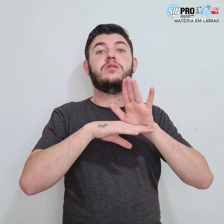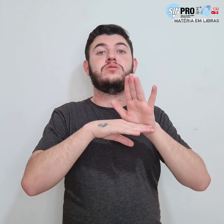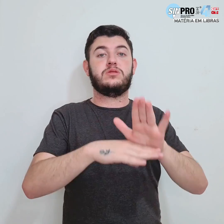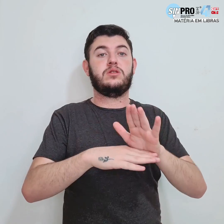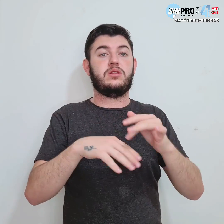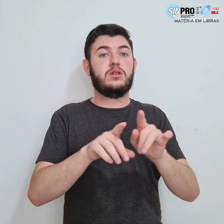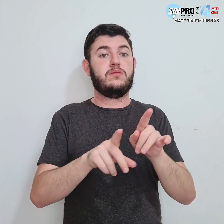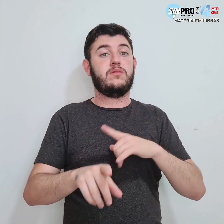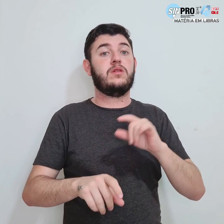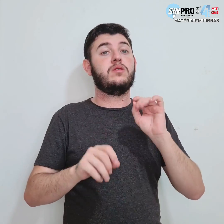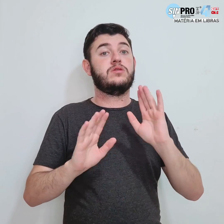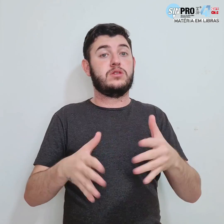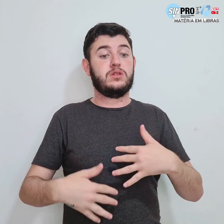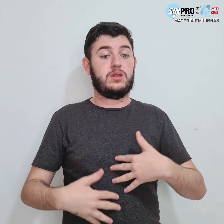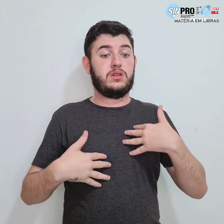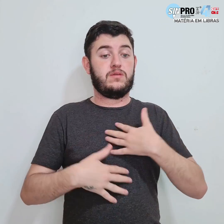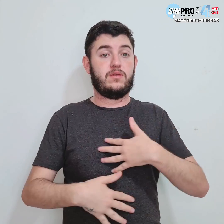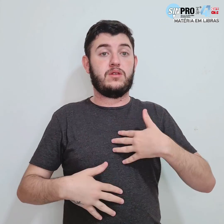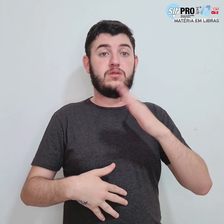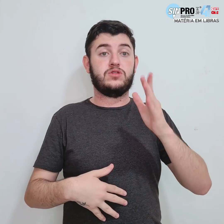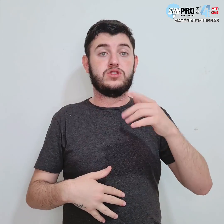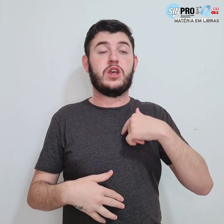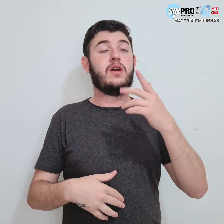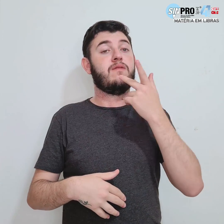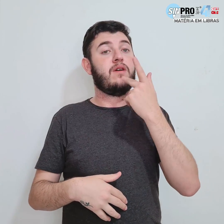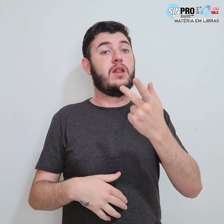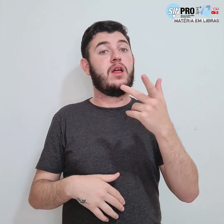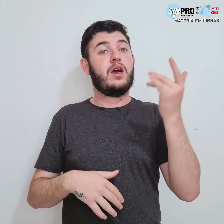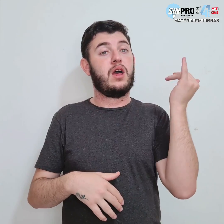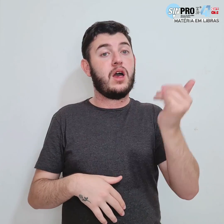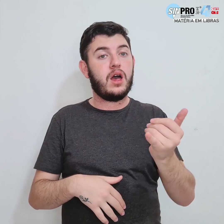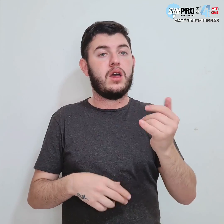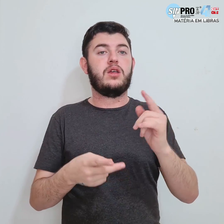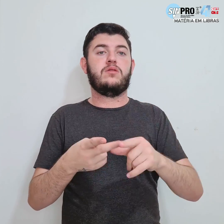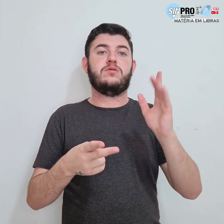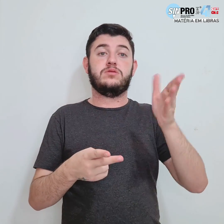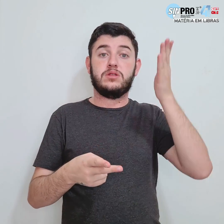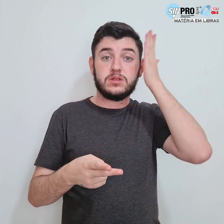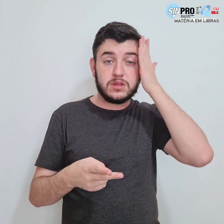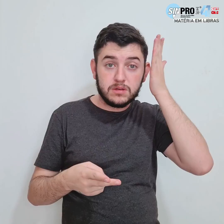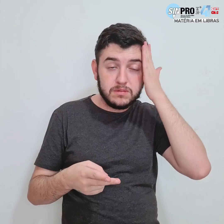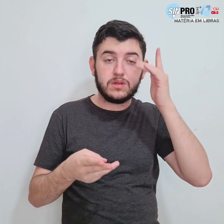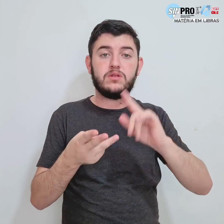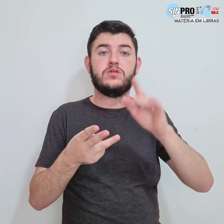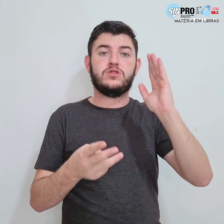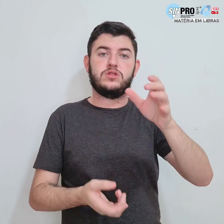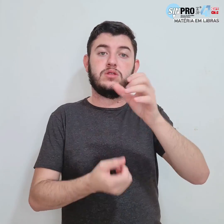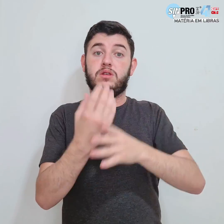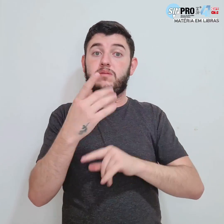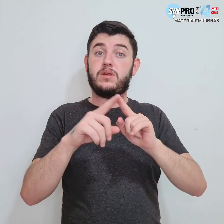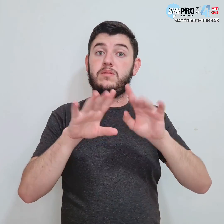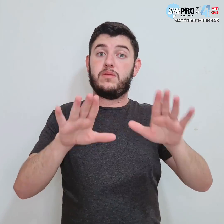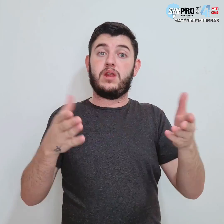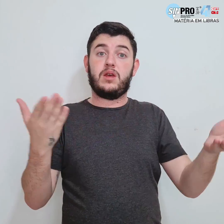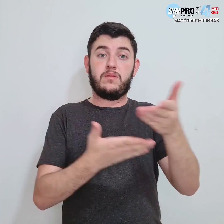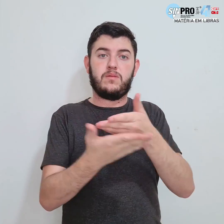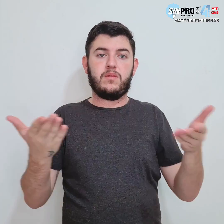gerar insatisfação com o já dito, o já sabido, o já estabelecido. Só é harmoniosa a escola